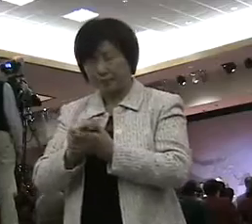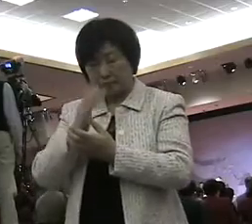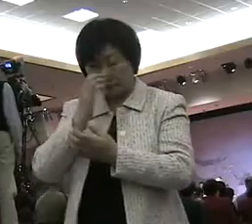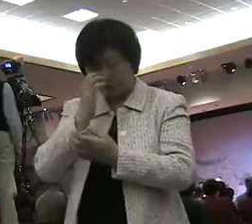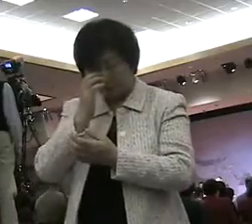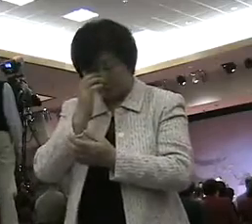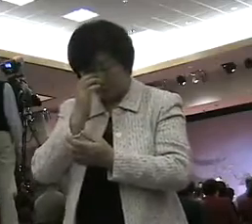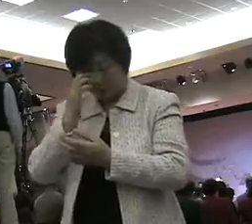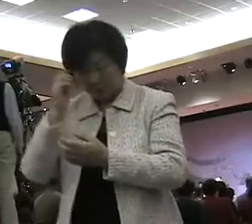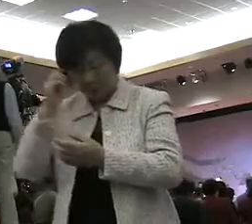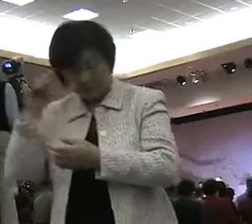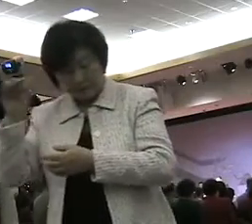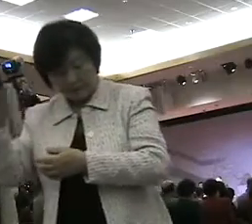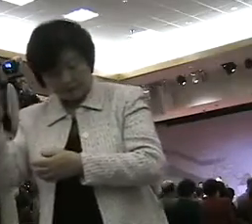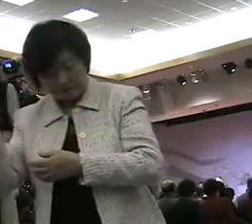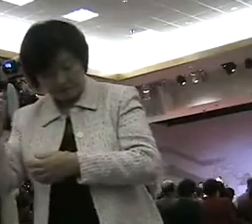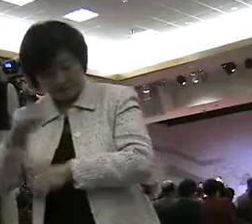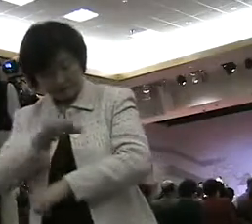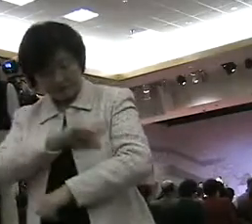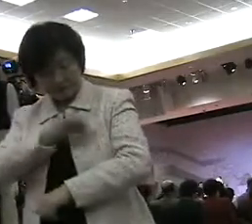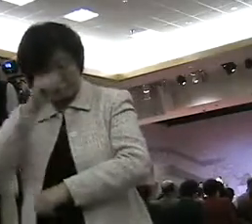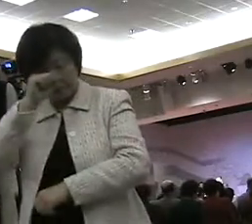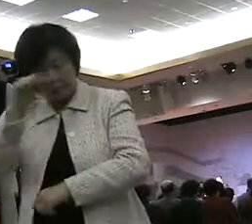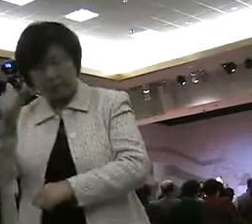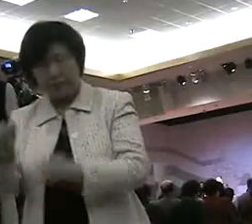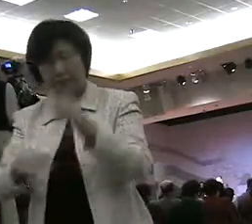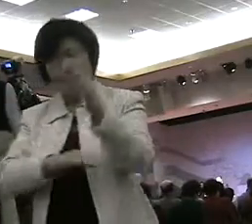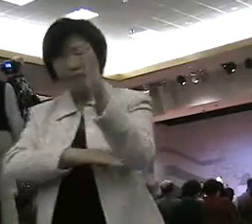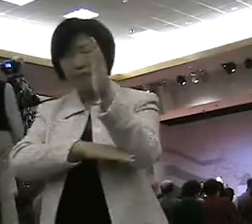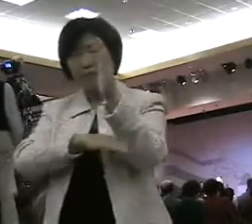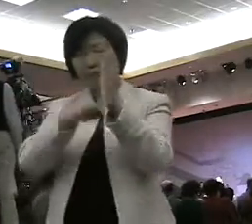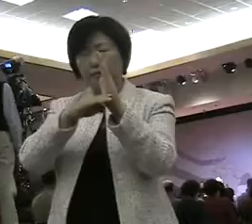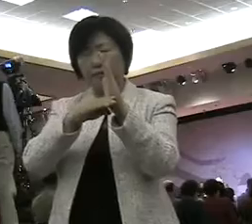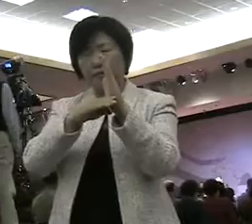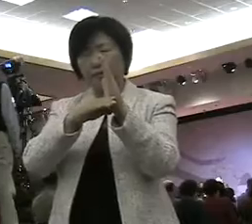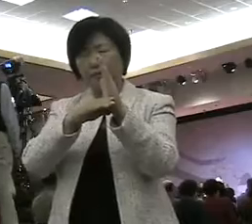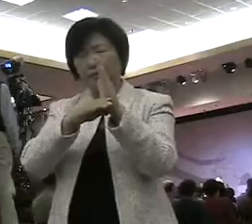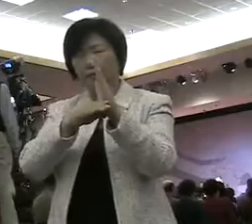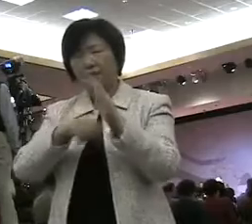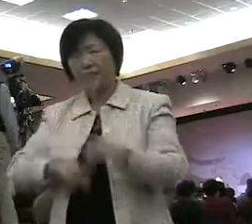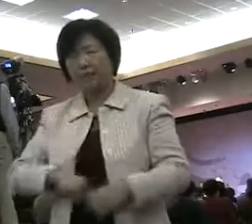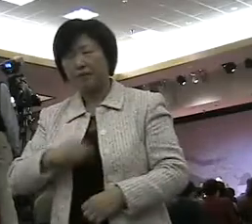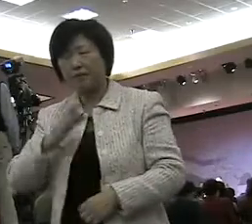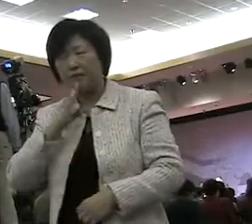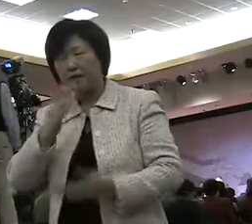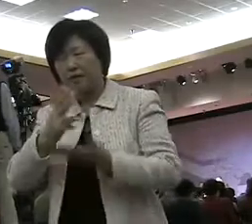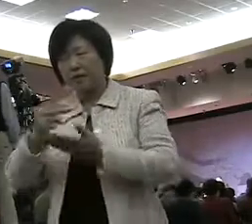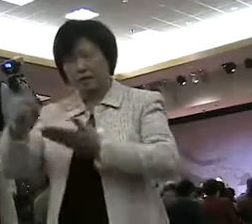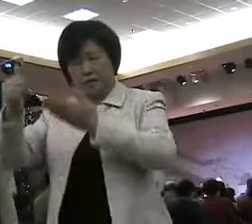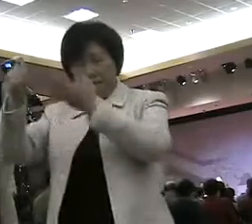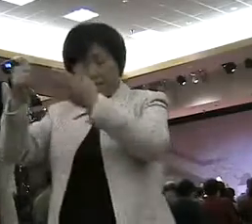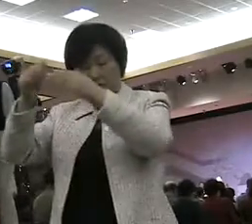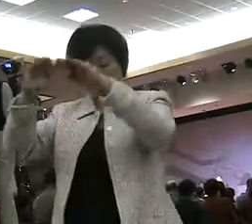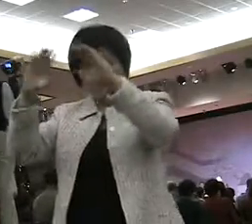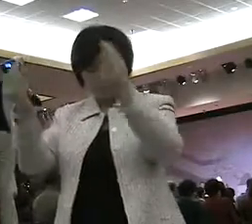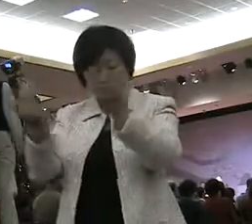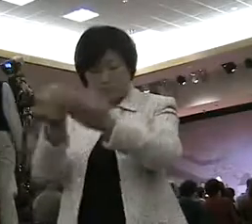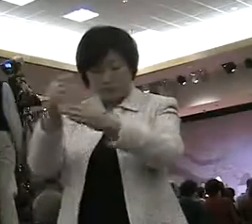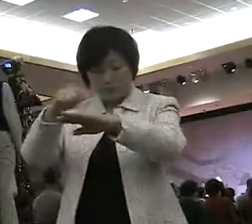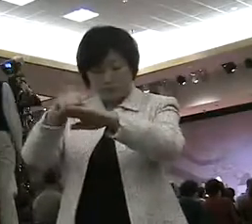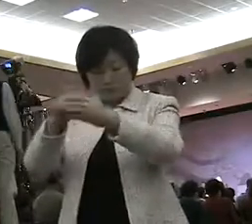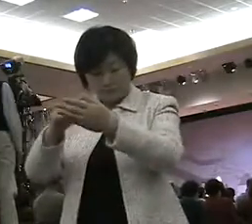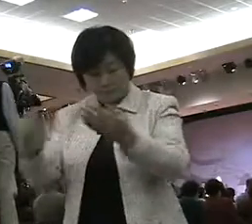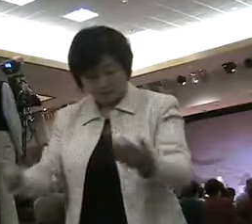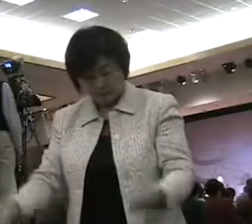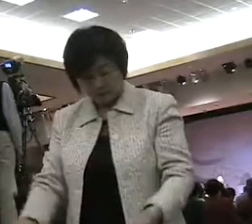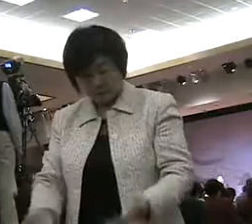사모하는 영혼에게 가장 좋은 것으로 채워주시는 신실하신 우리 주님께 온 마음 다해 사랑합니다